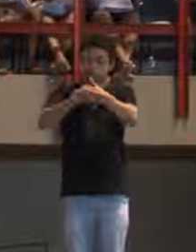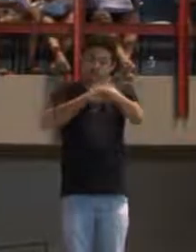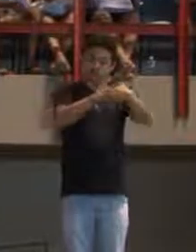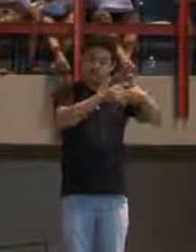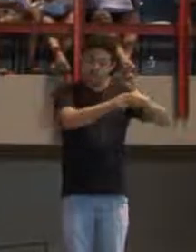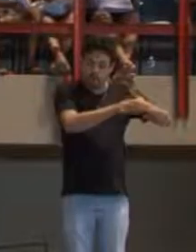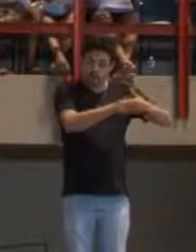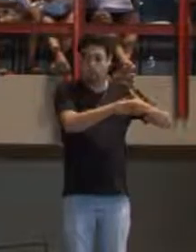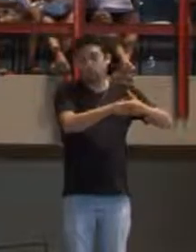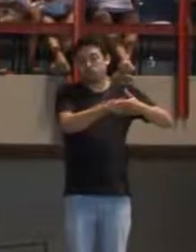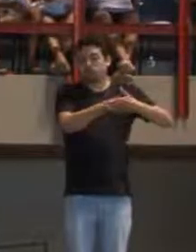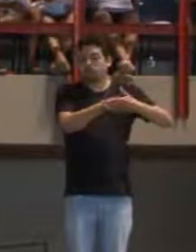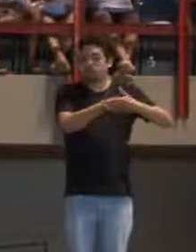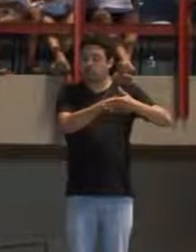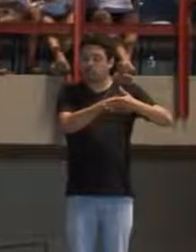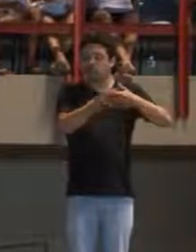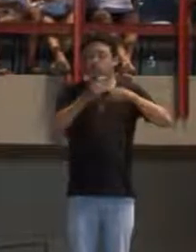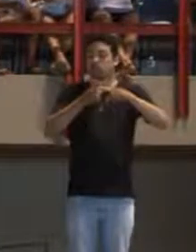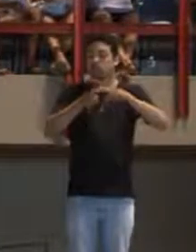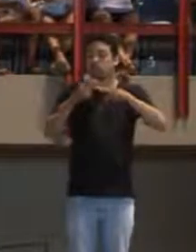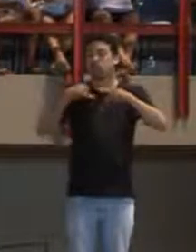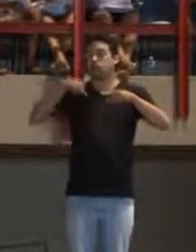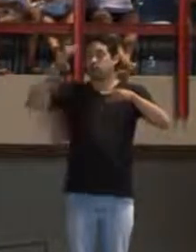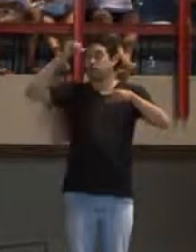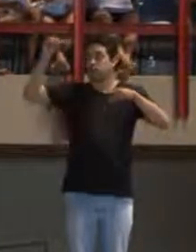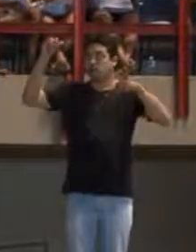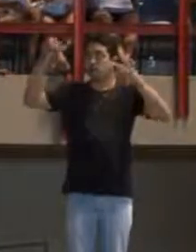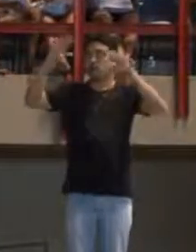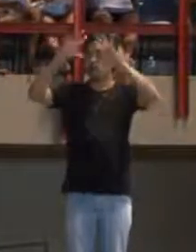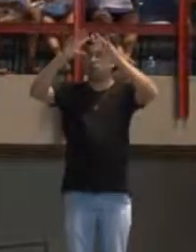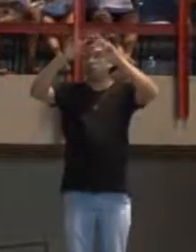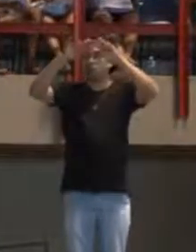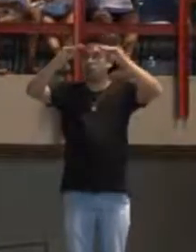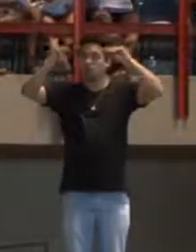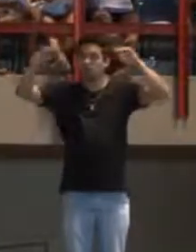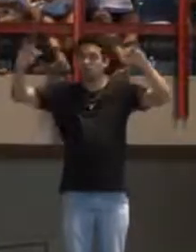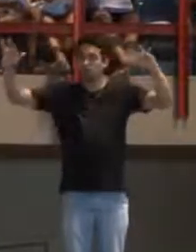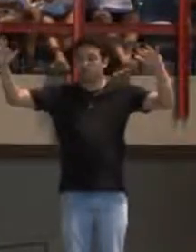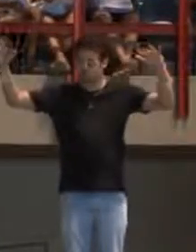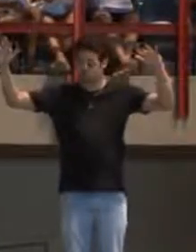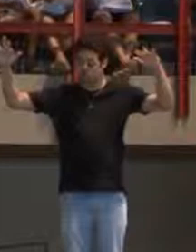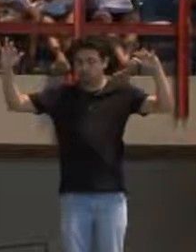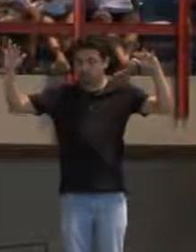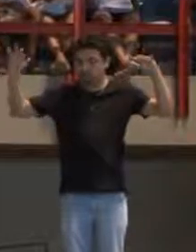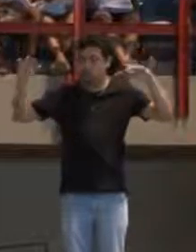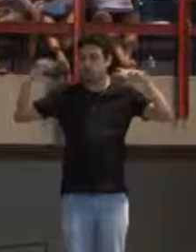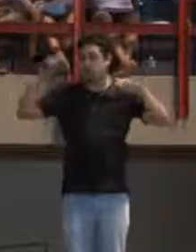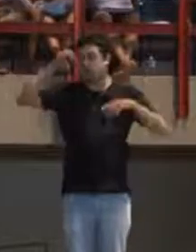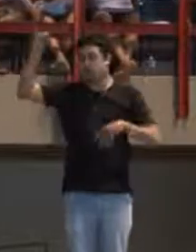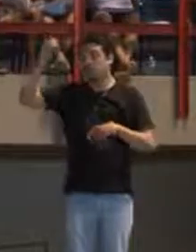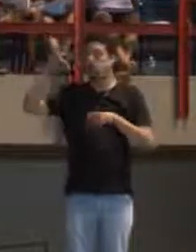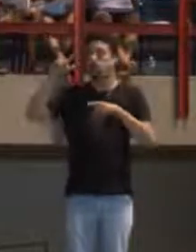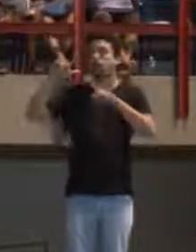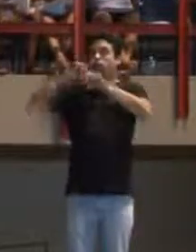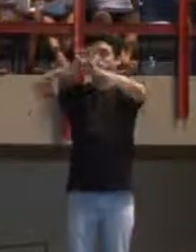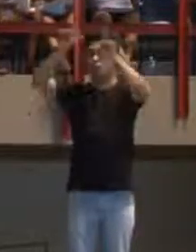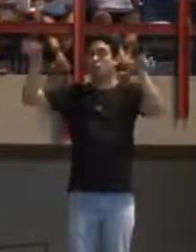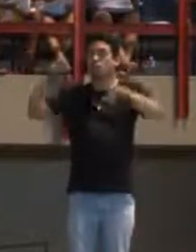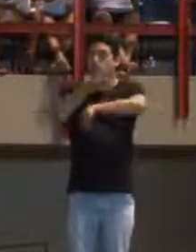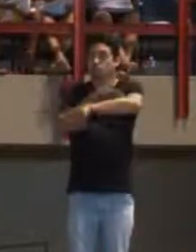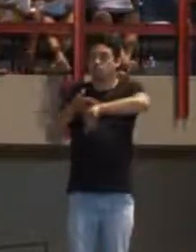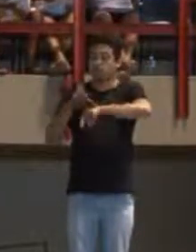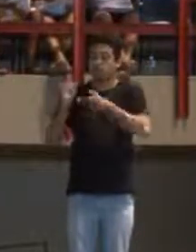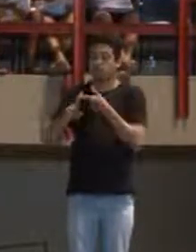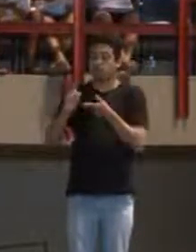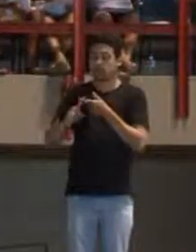indústrias nos arredores de Pequim. Para quê? Para ver se dava uma diminuída no carbono grafite, né? Para ver se dava uma limpada e